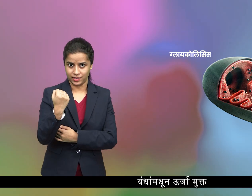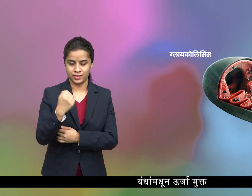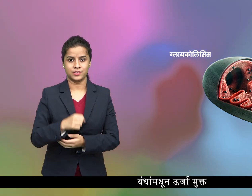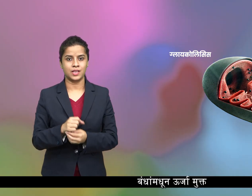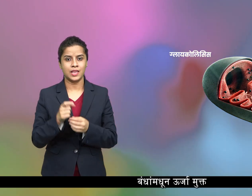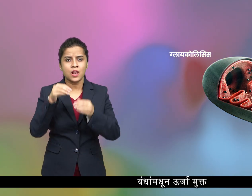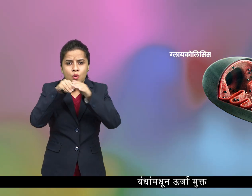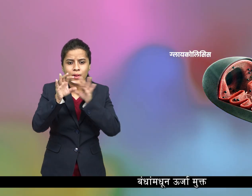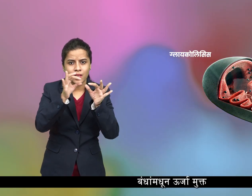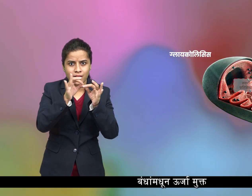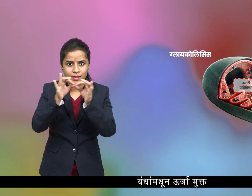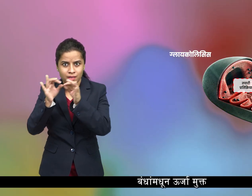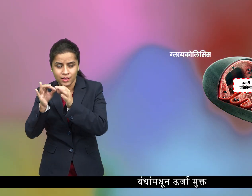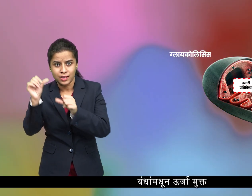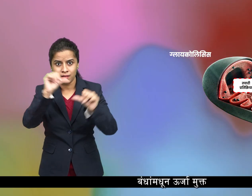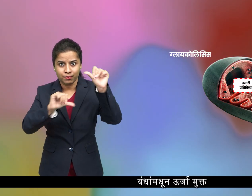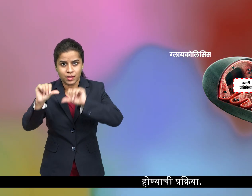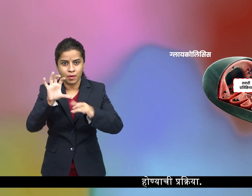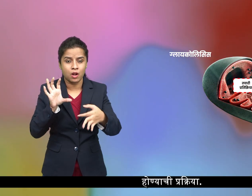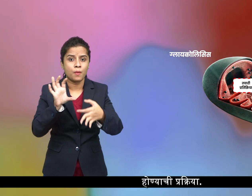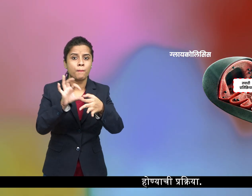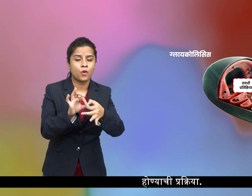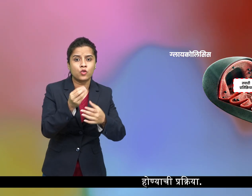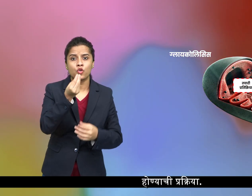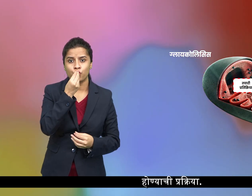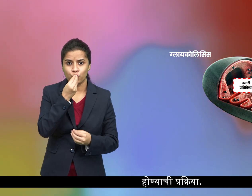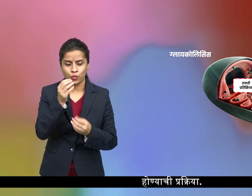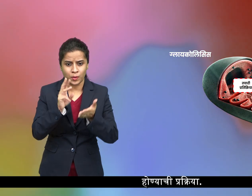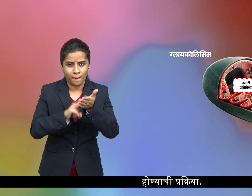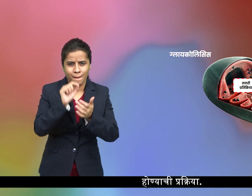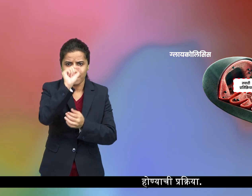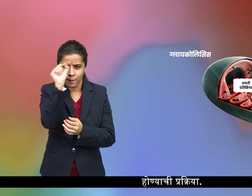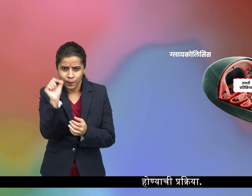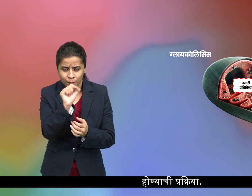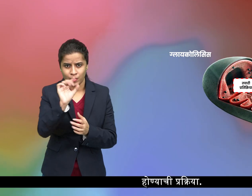पंथांमधून ऊर्जा मुक्त होण्याची प्रक्रिया.